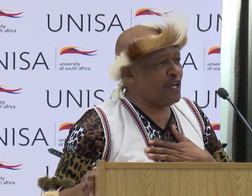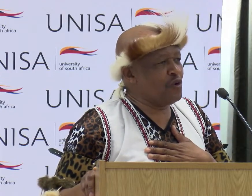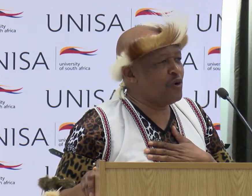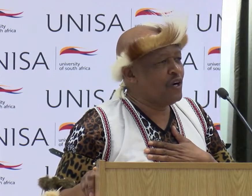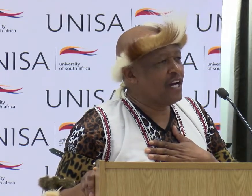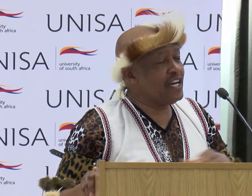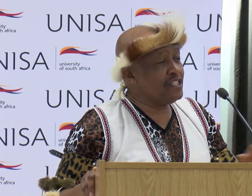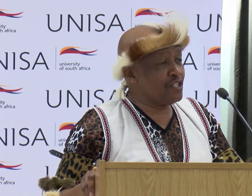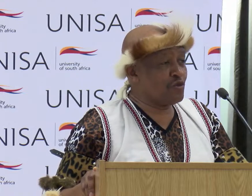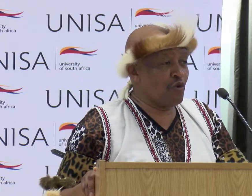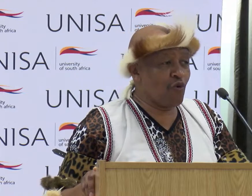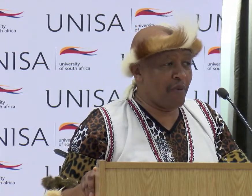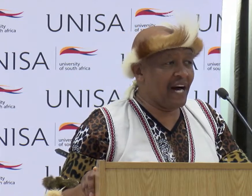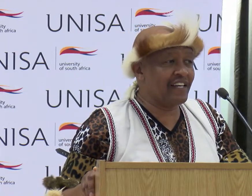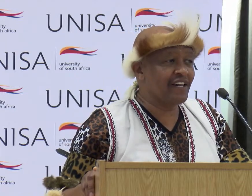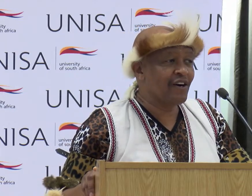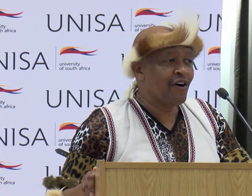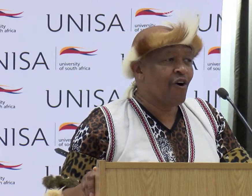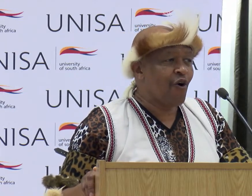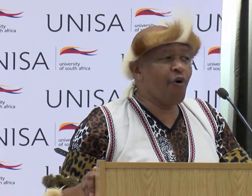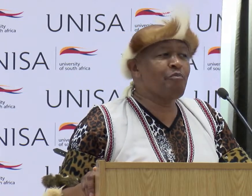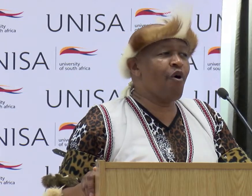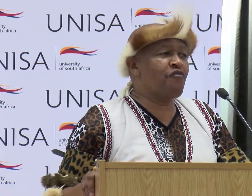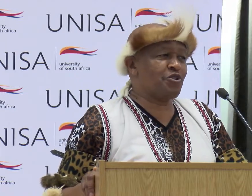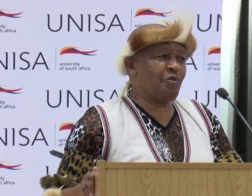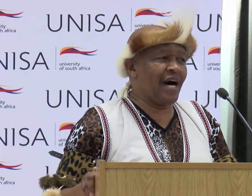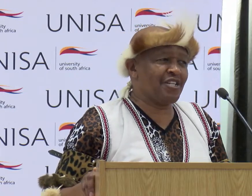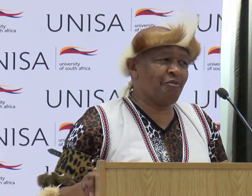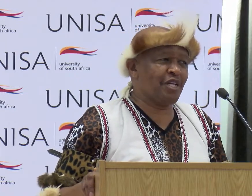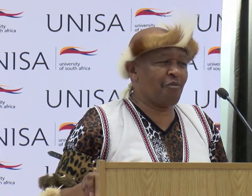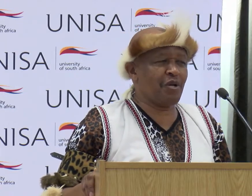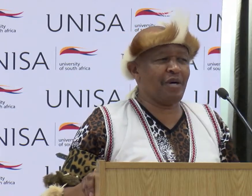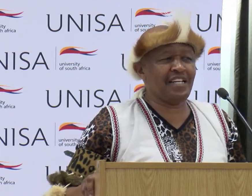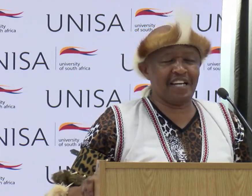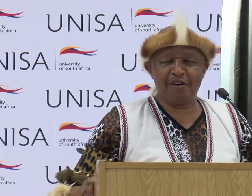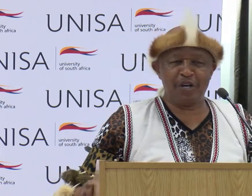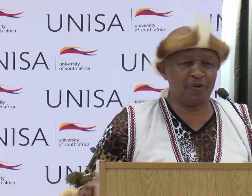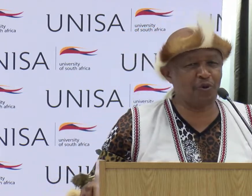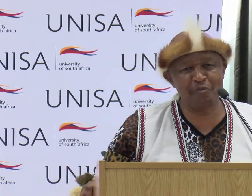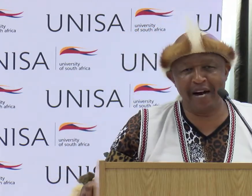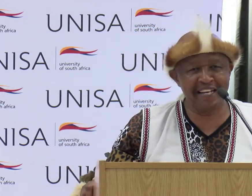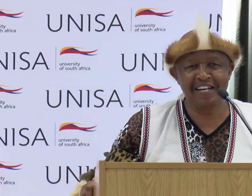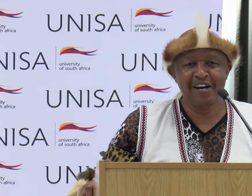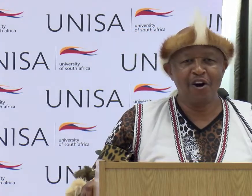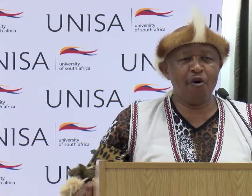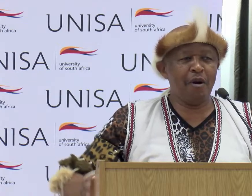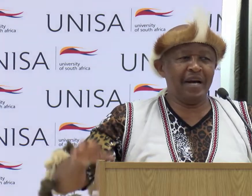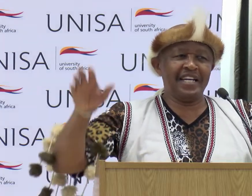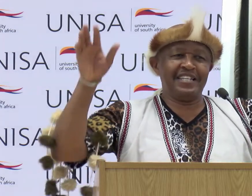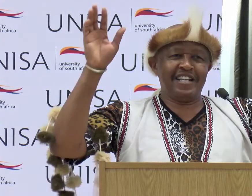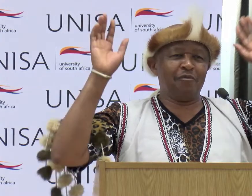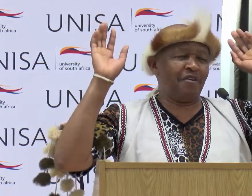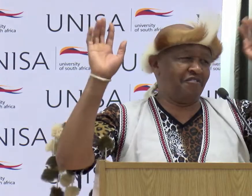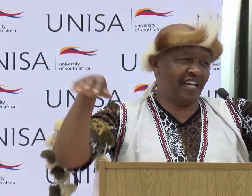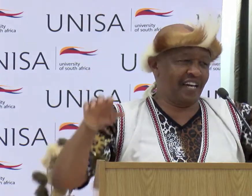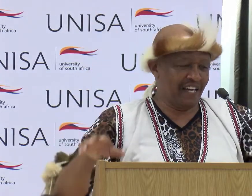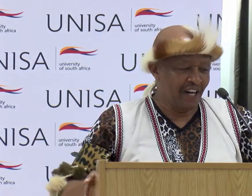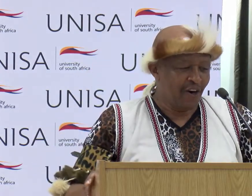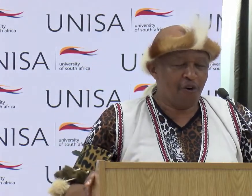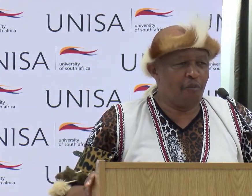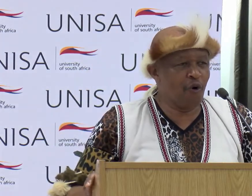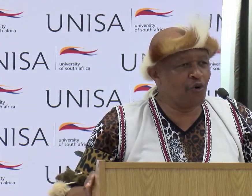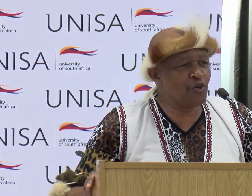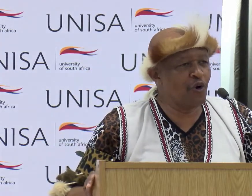lapha mkwenu eyensizwa ungubane ombovo somahasho matomelo malandela ngwane oncukumane obamayeka isihlangu